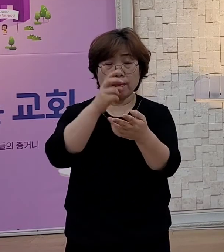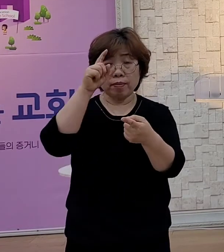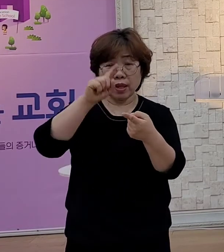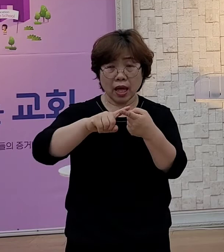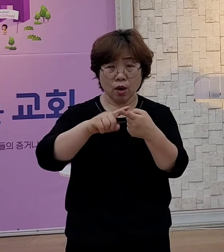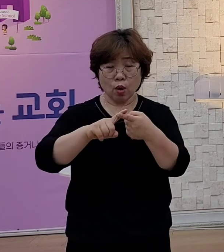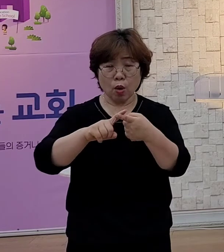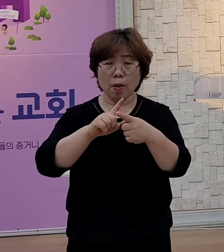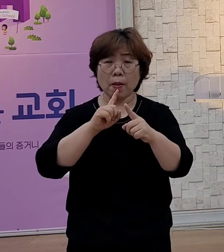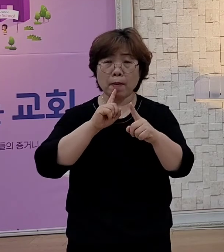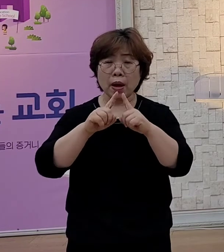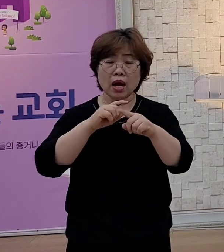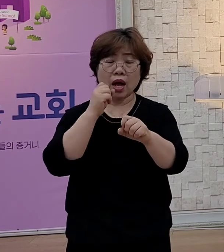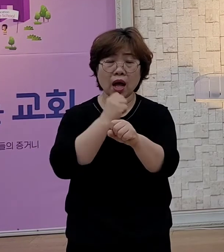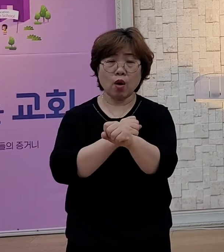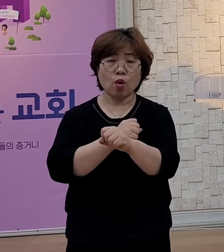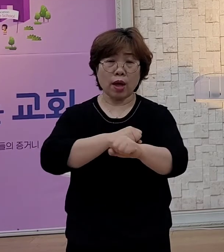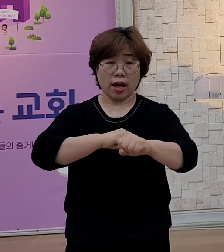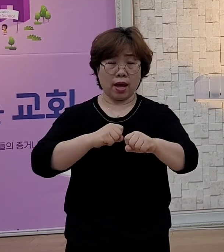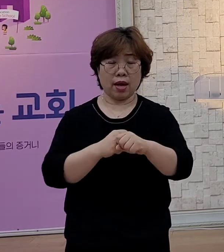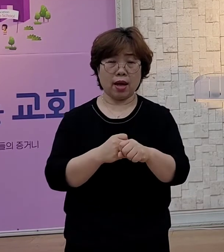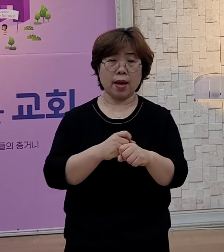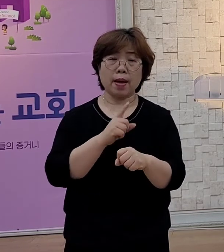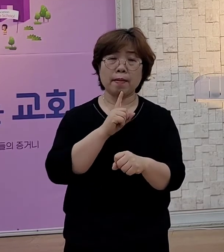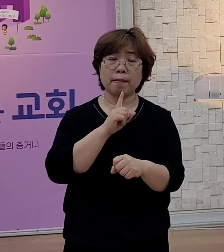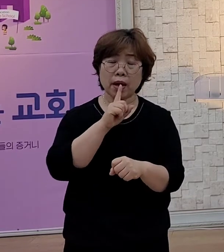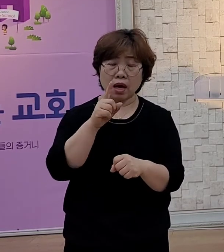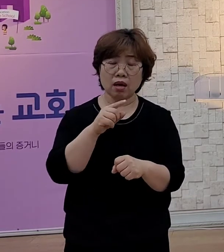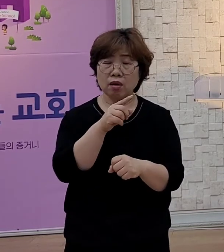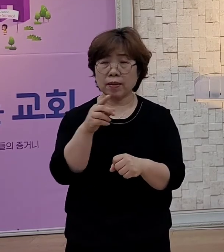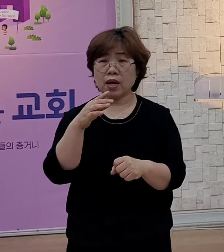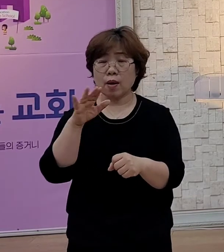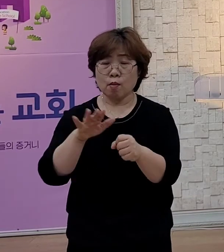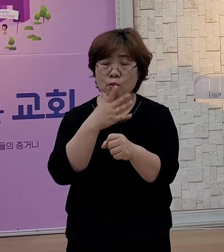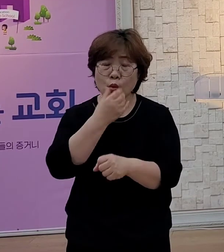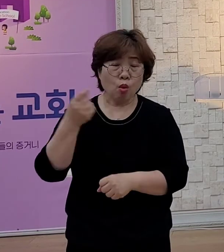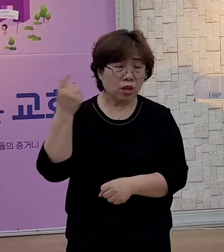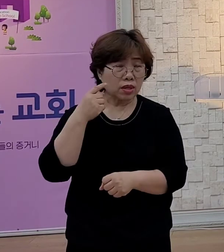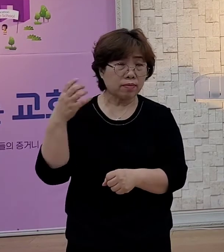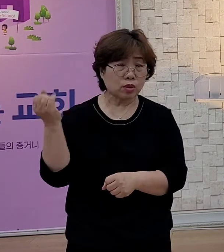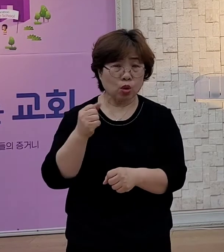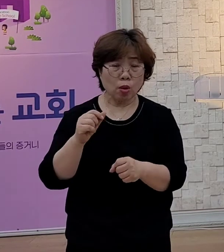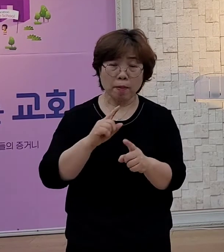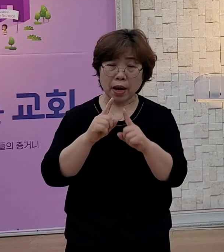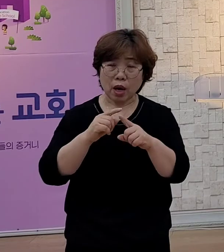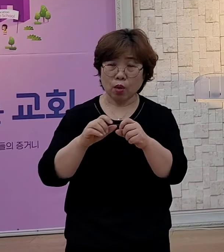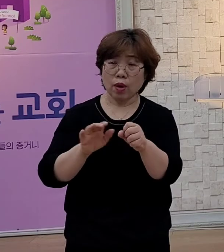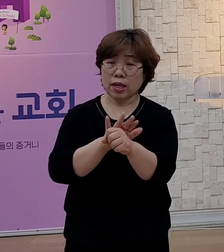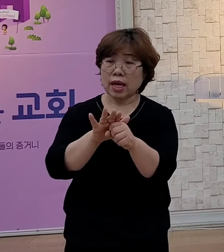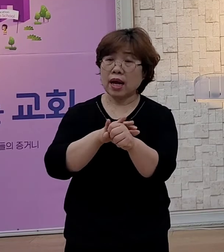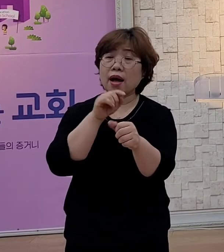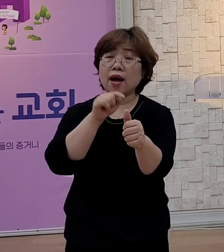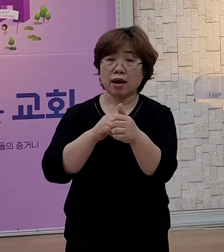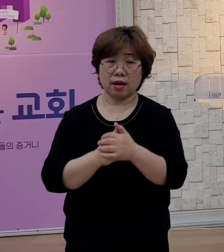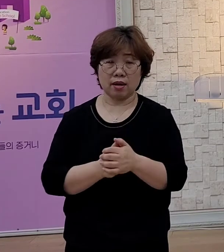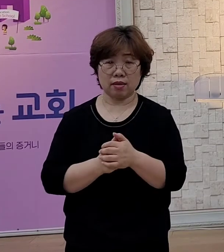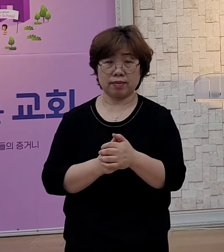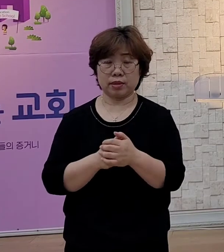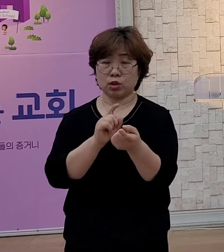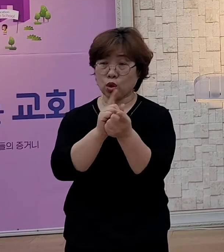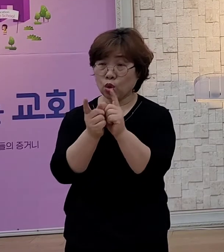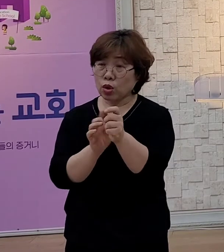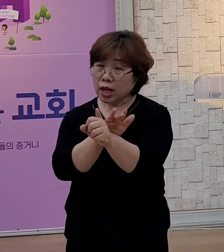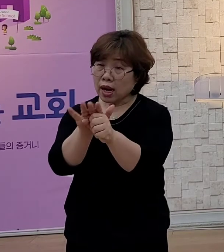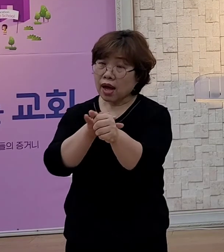행하라. 즉 복음으로 말하고 행하라. 즉 하나님의 사랑으로 말하고 행하는 이 서로 사랑하라라는